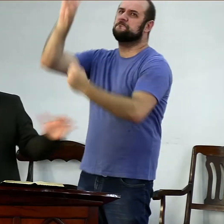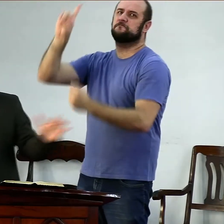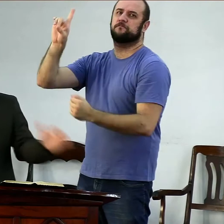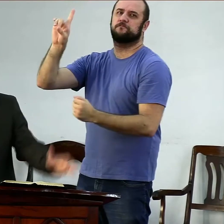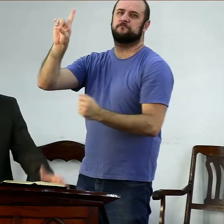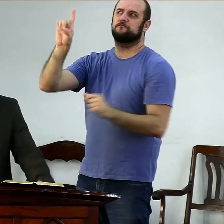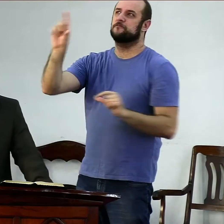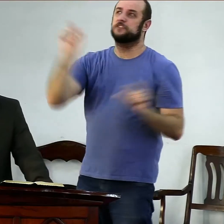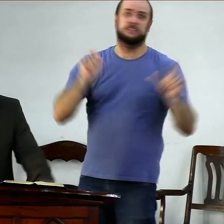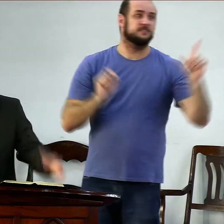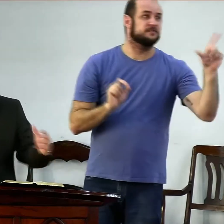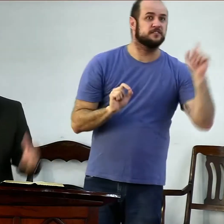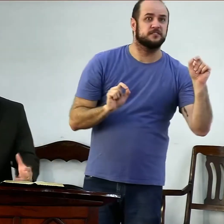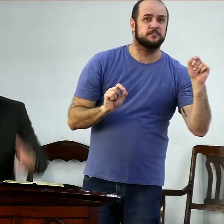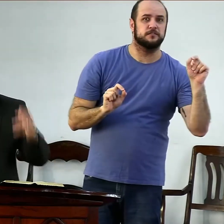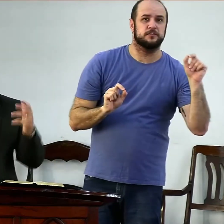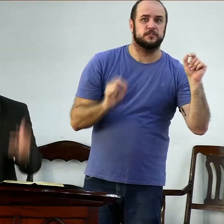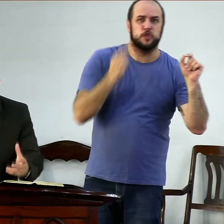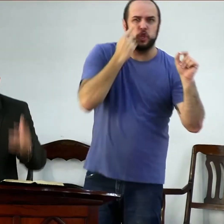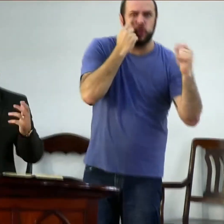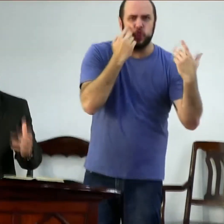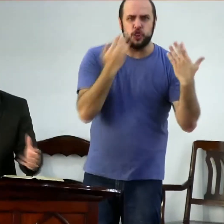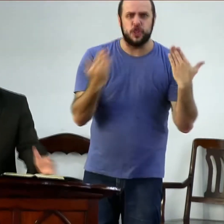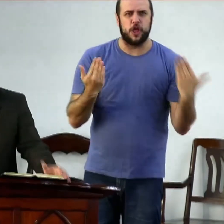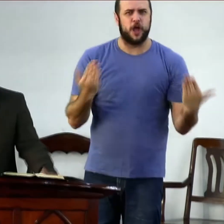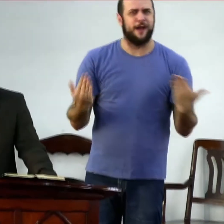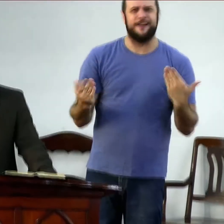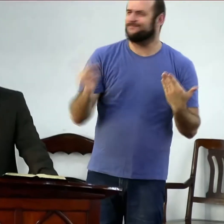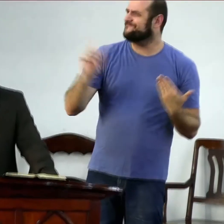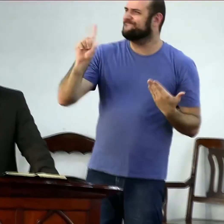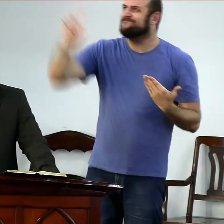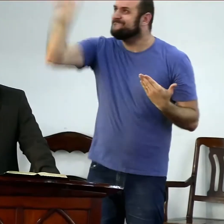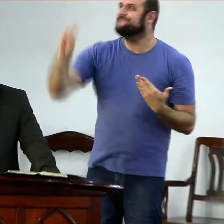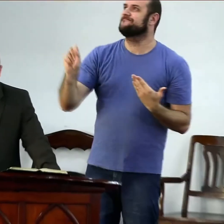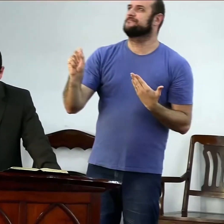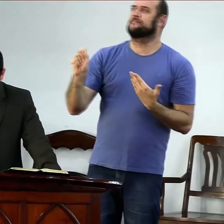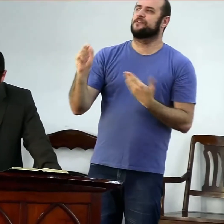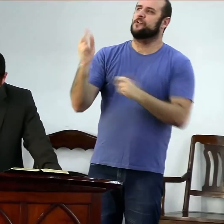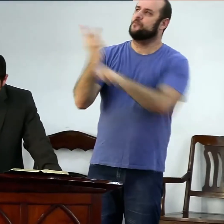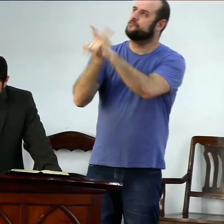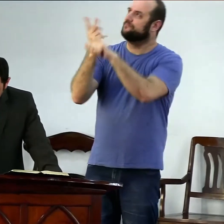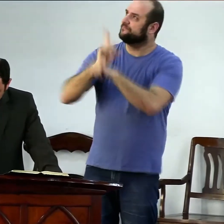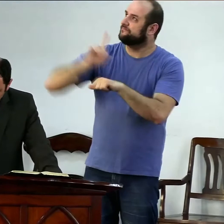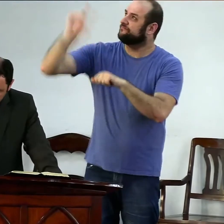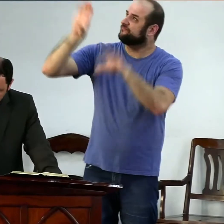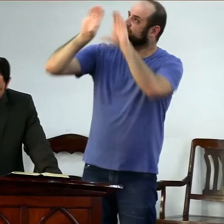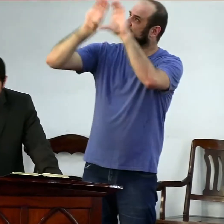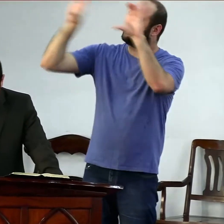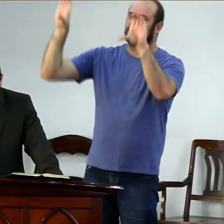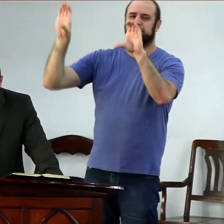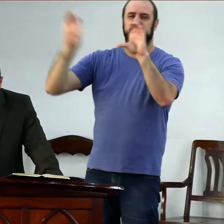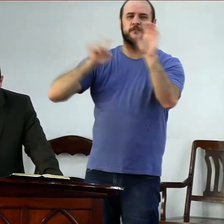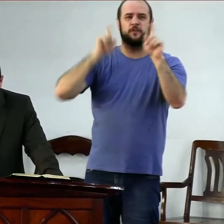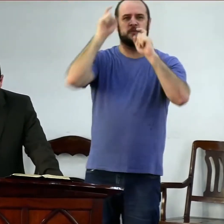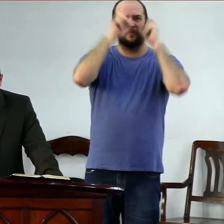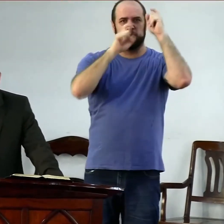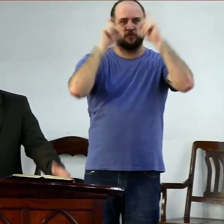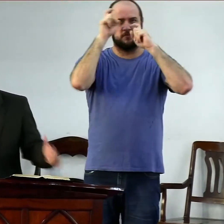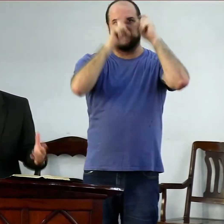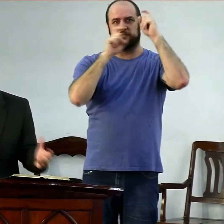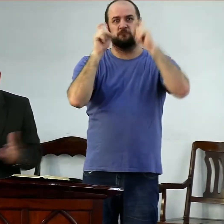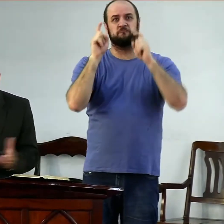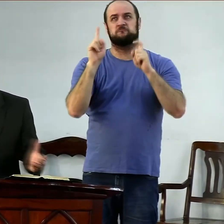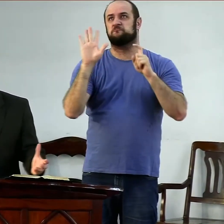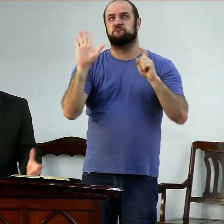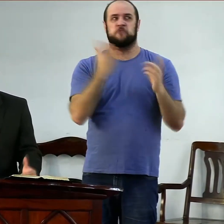não tenha dúvida. Busque os tesouros dos céus. Assim, a sua preocupação não estará